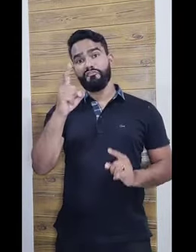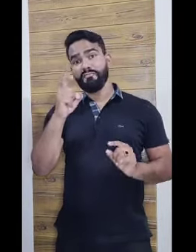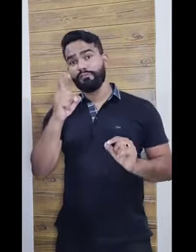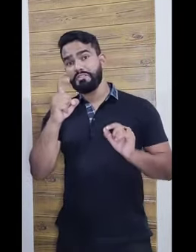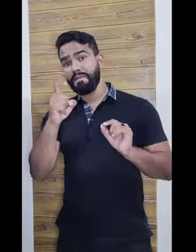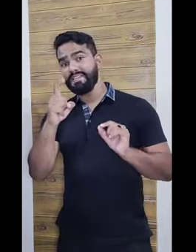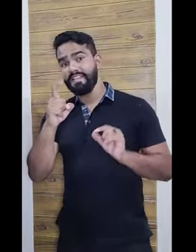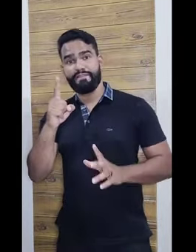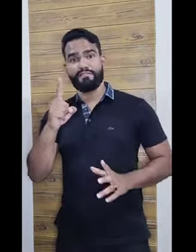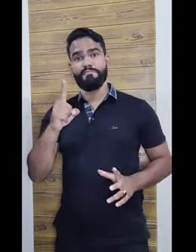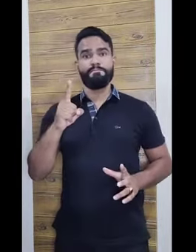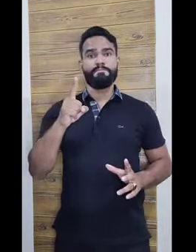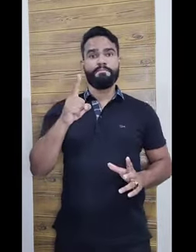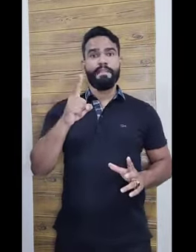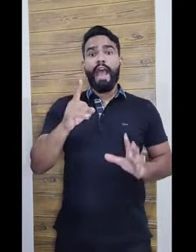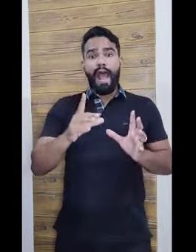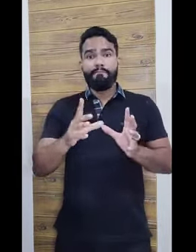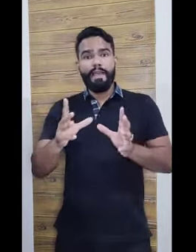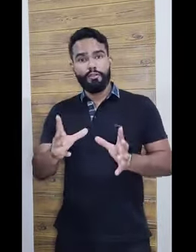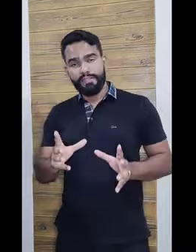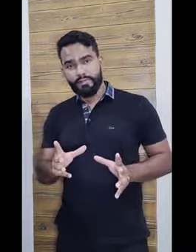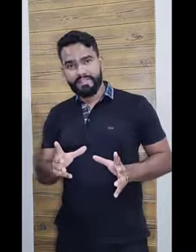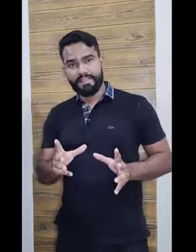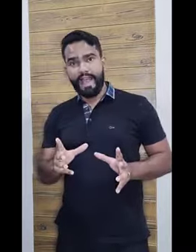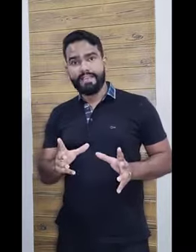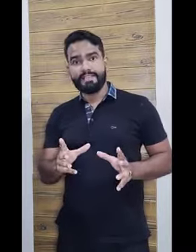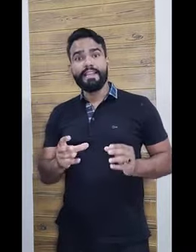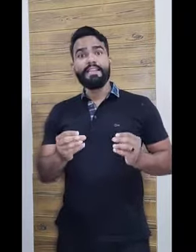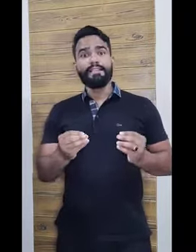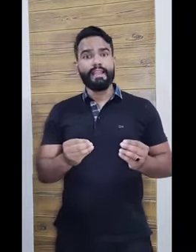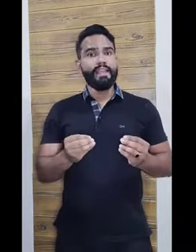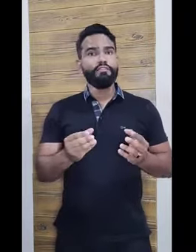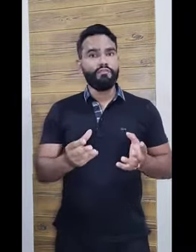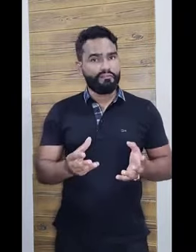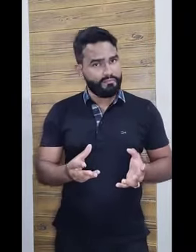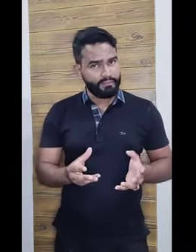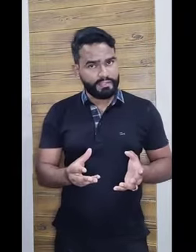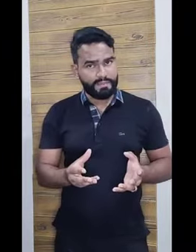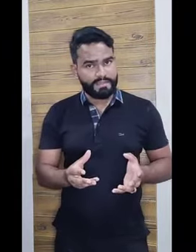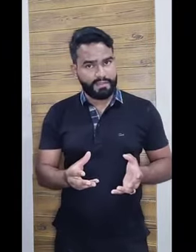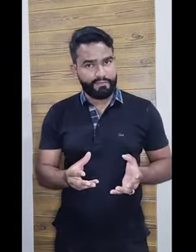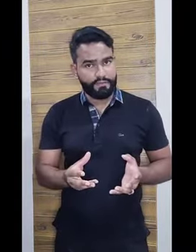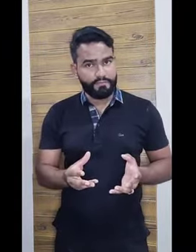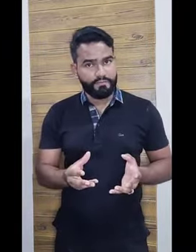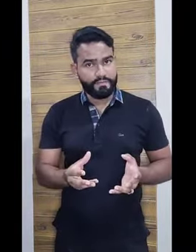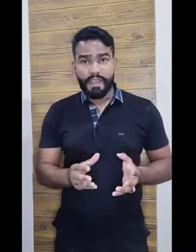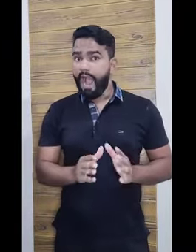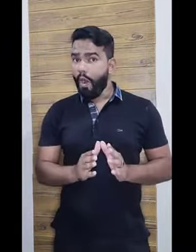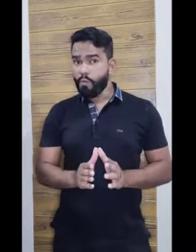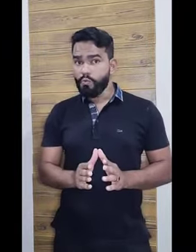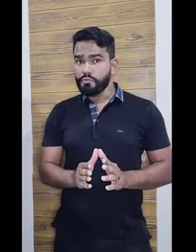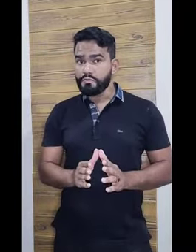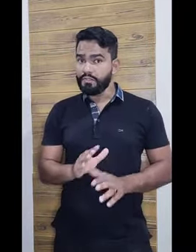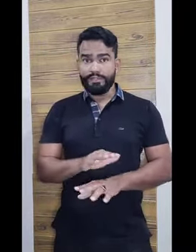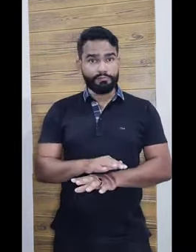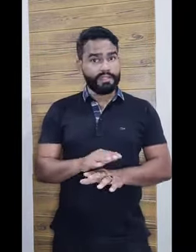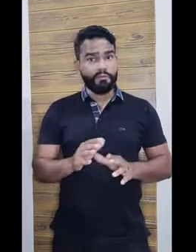movimento específico. A maioria dos sinais tem um movimento específico. Alguns não tem